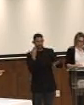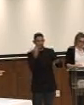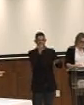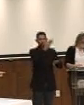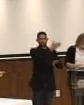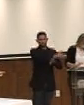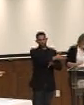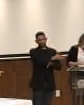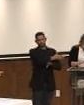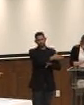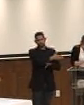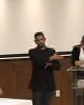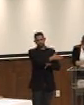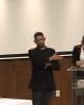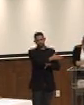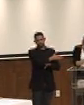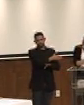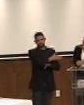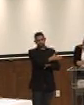direto, né,